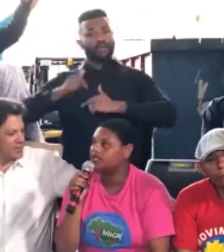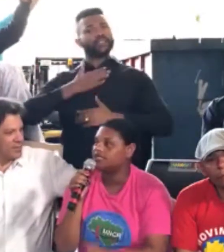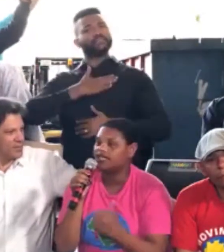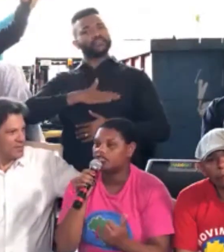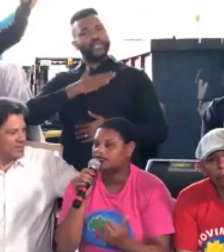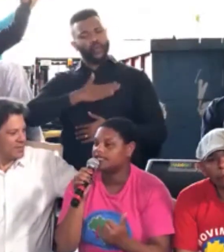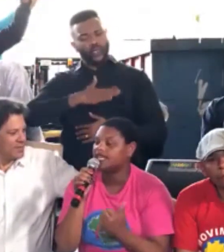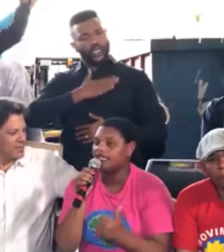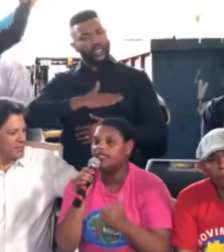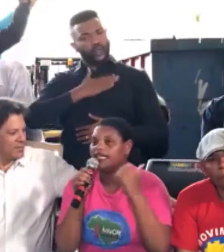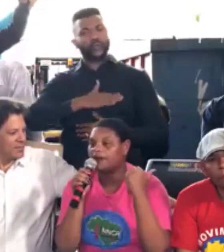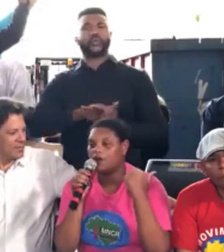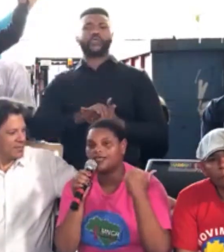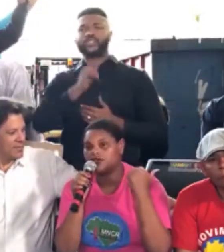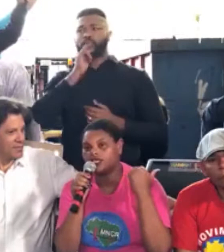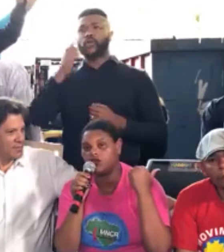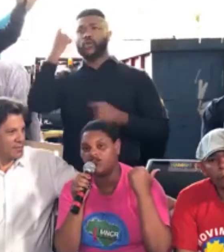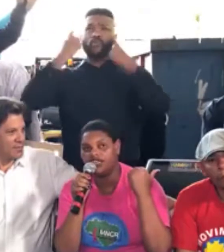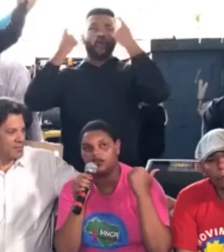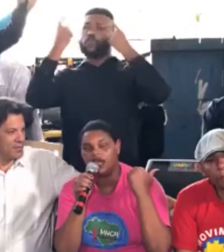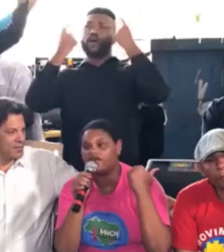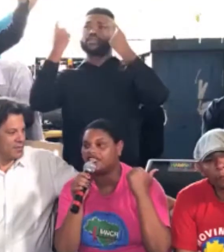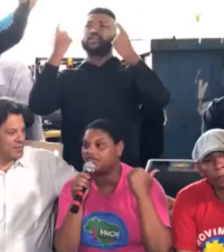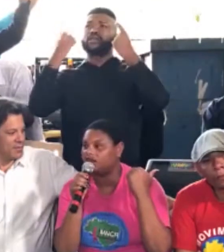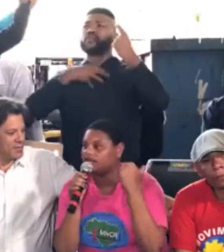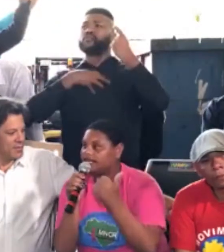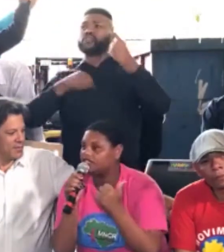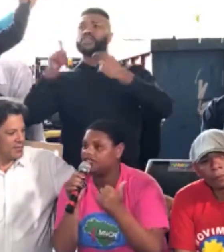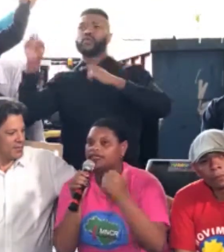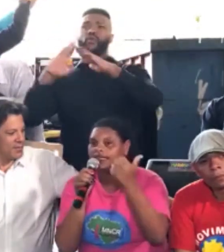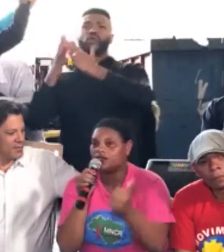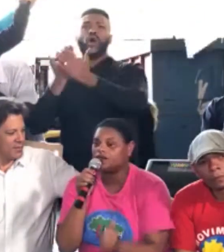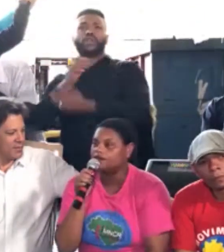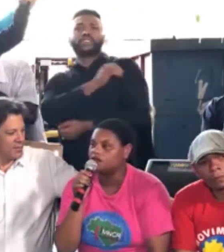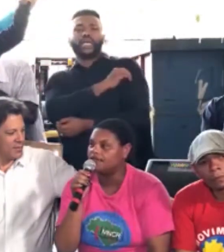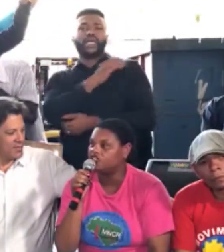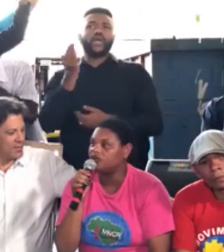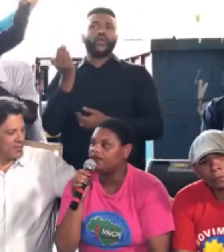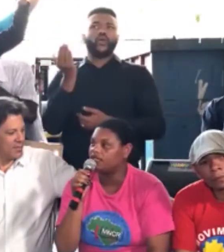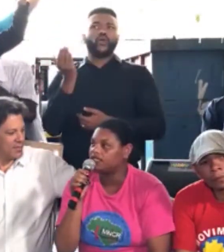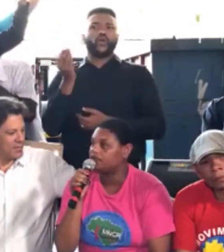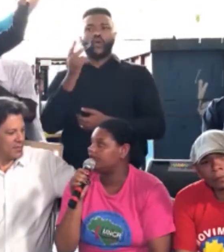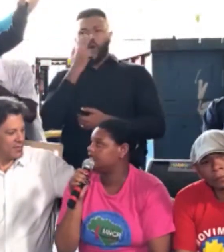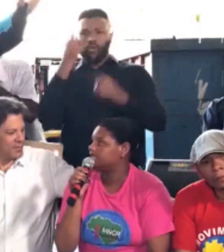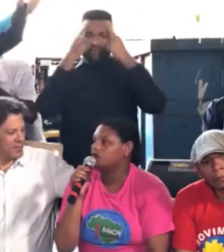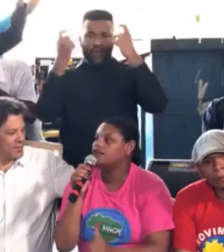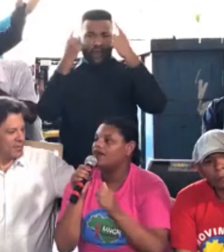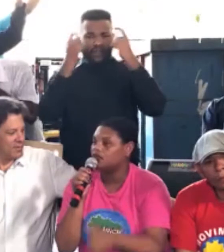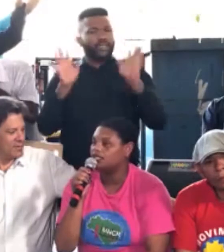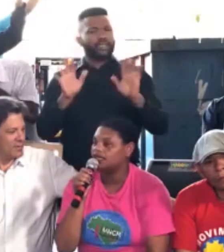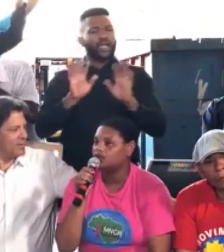tranquila, sem ter a preocupação que seu filho, ao invés de estar numa creche, está submetido à violência desse país.